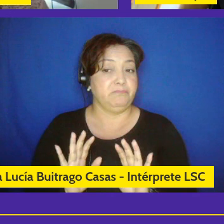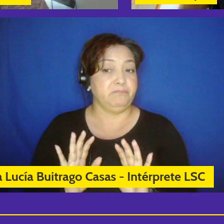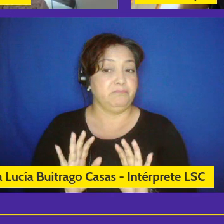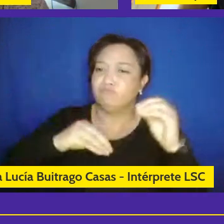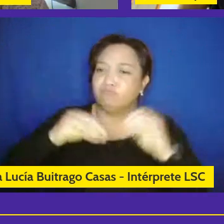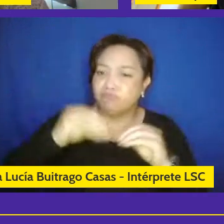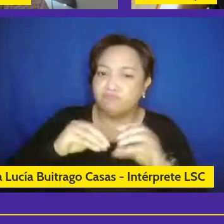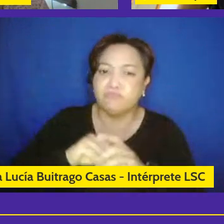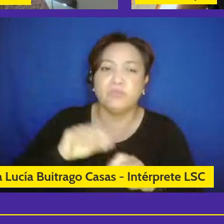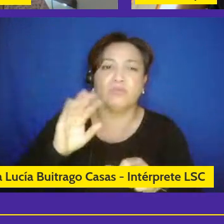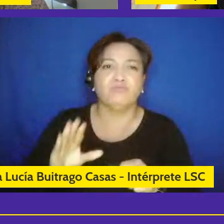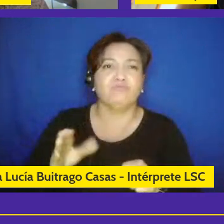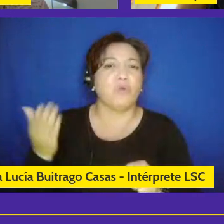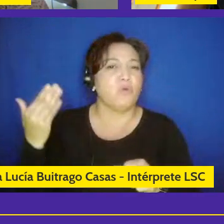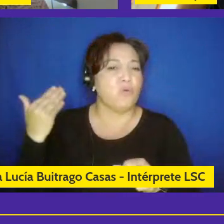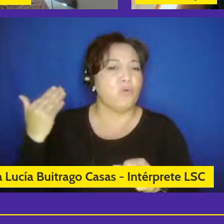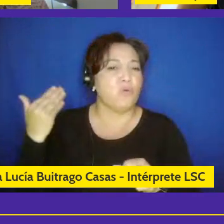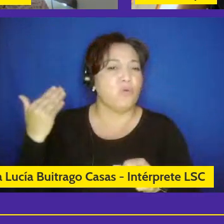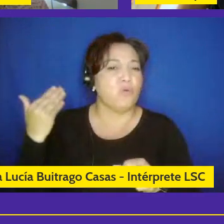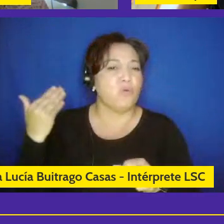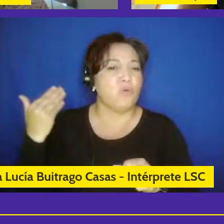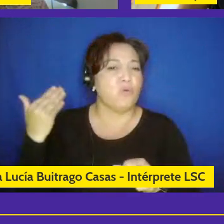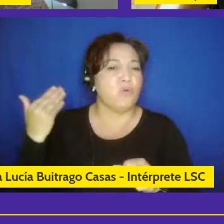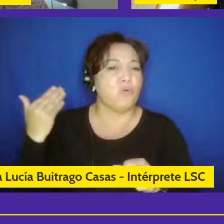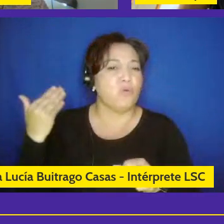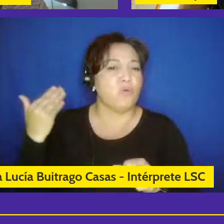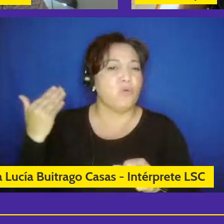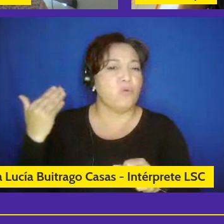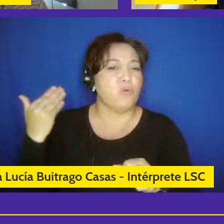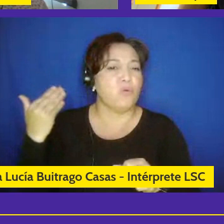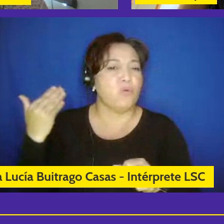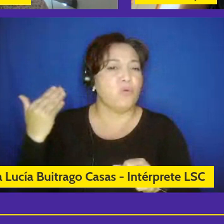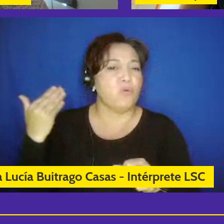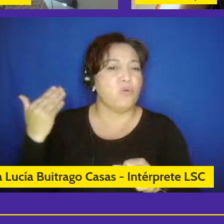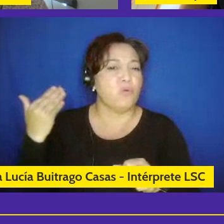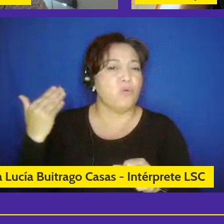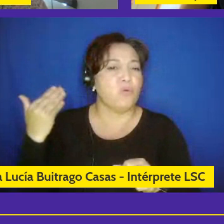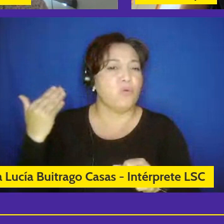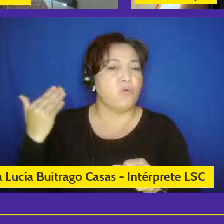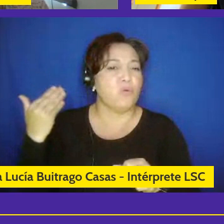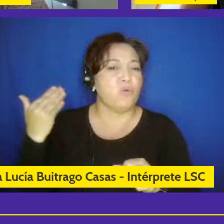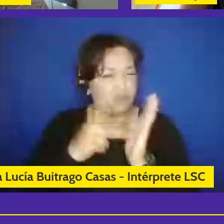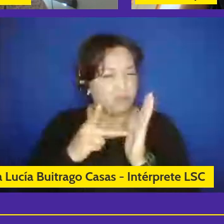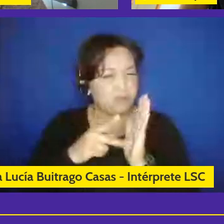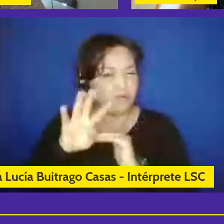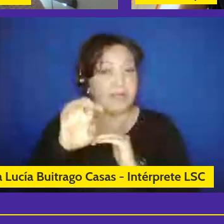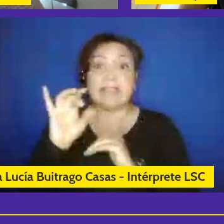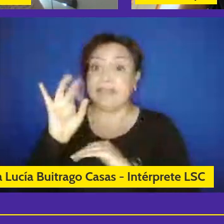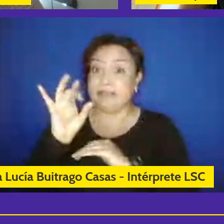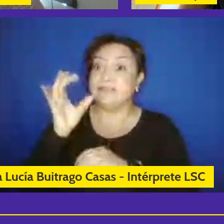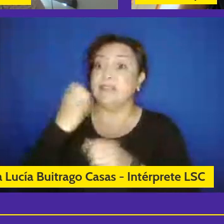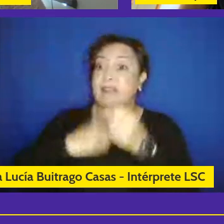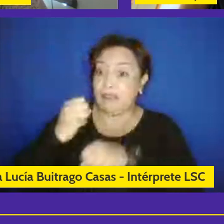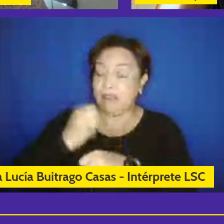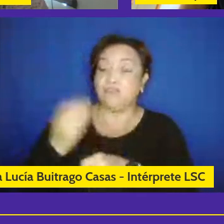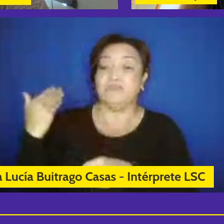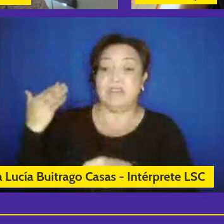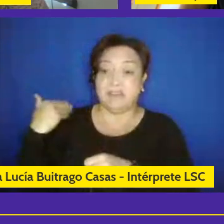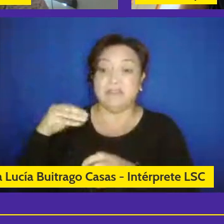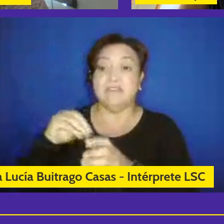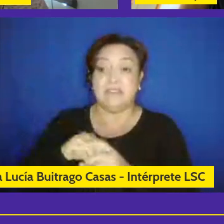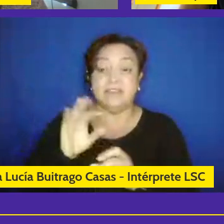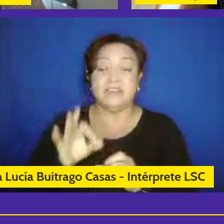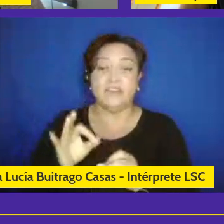¿cuánto? ¿8 años? Sí, 2009, más. 15 2009. Años casi, y